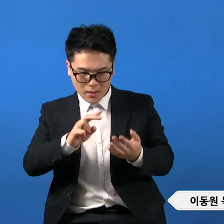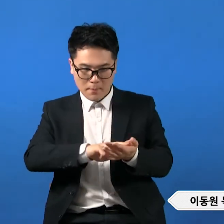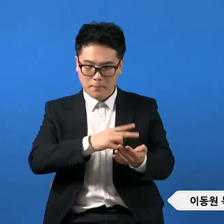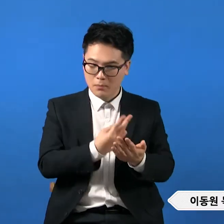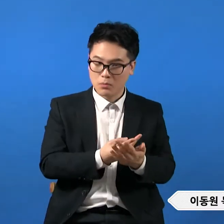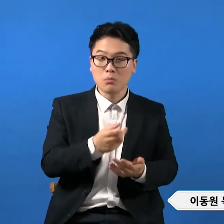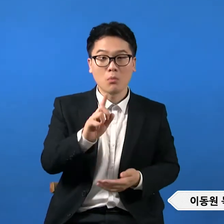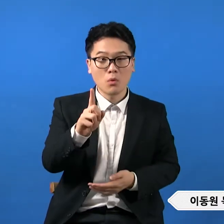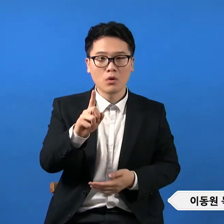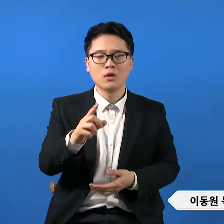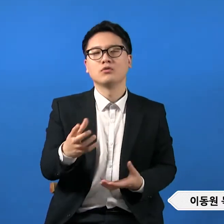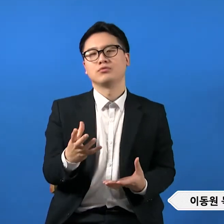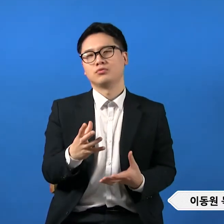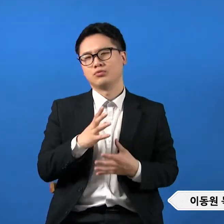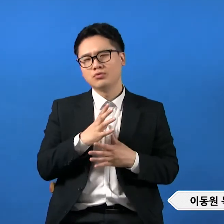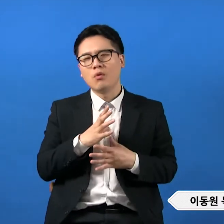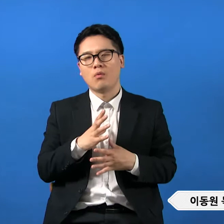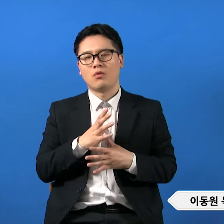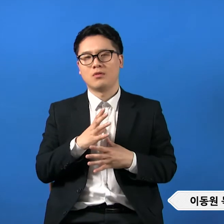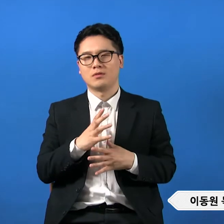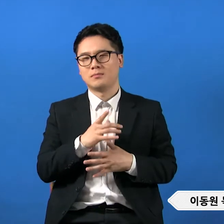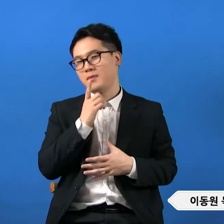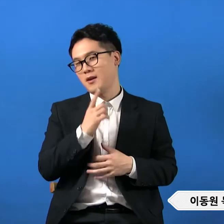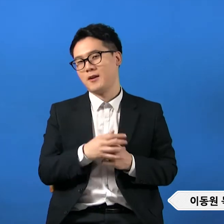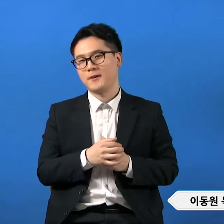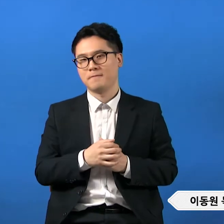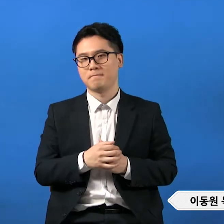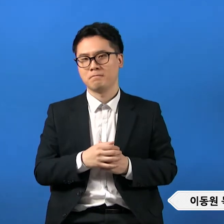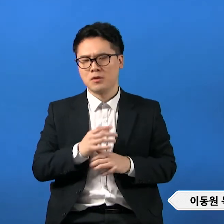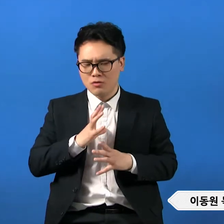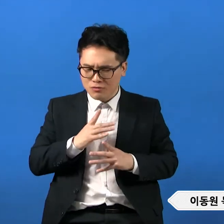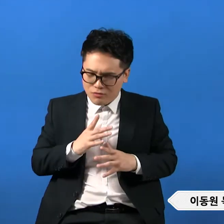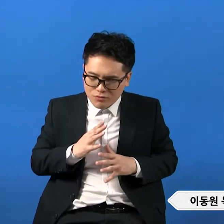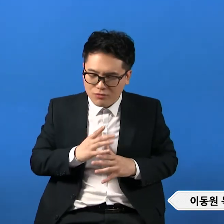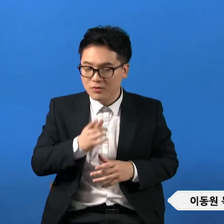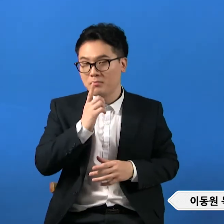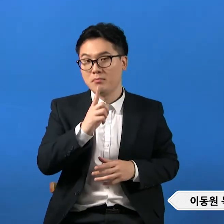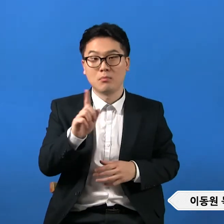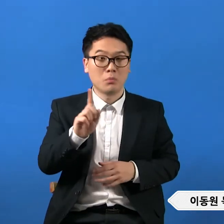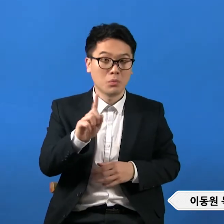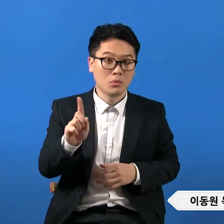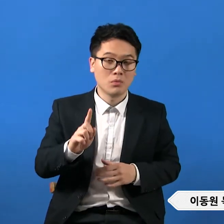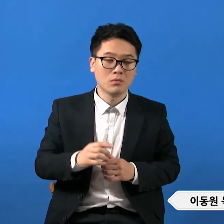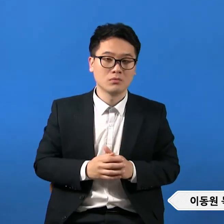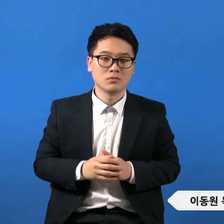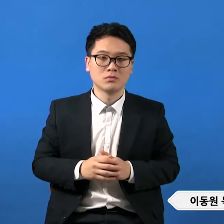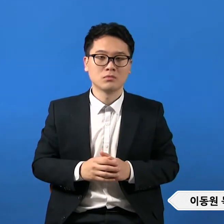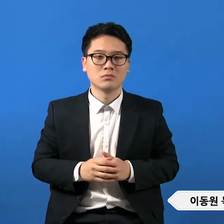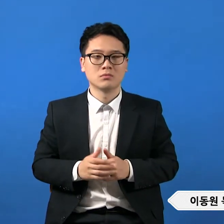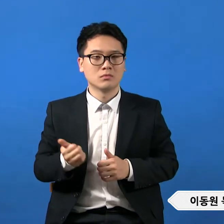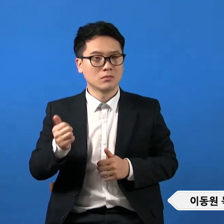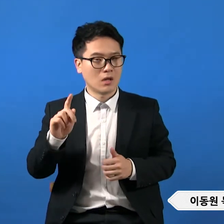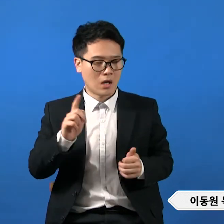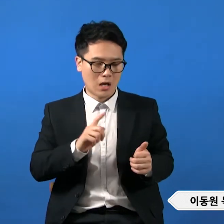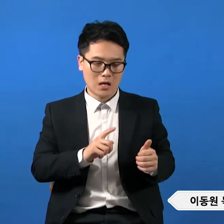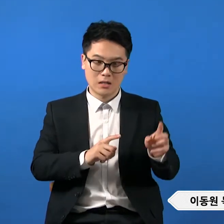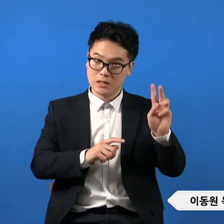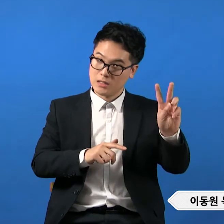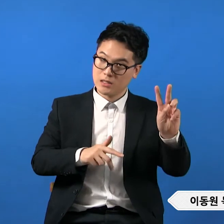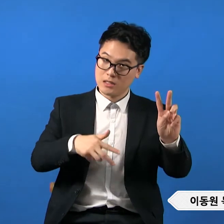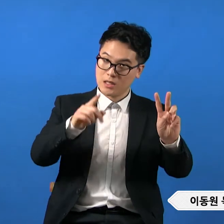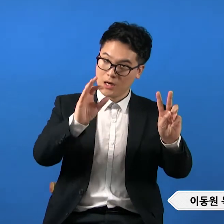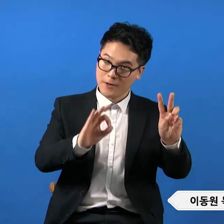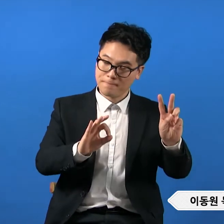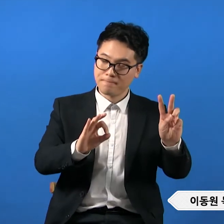두려워했다가 더 좋은 번역이에요. 두려워했다는 것입니다. 무엇을 두려워했다는 말입니까? 그것은 하박국 2장, 지금